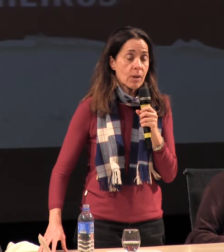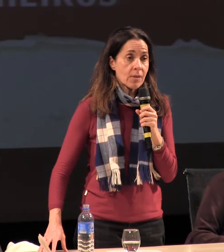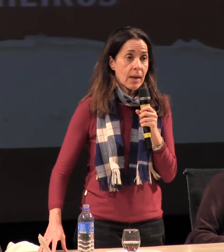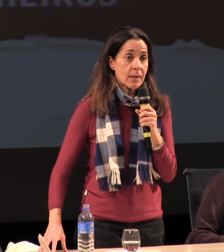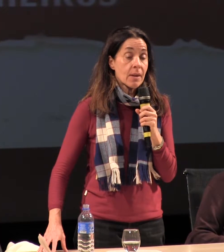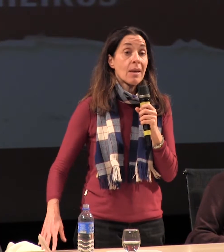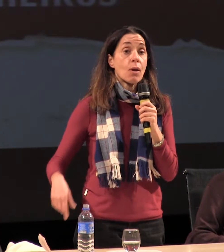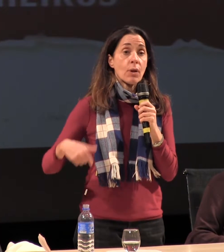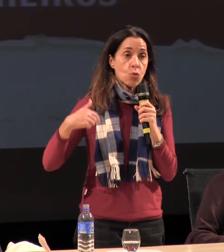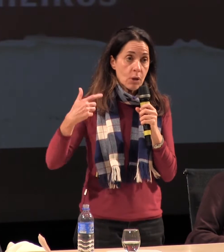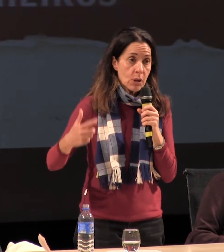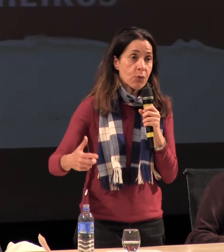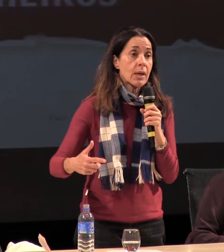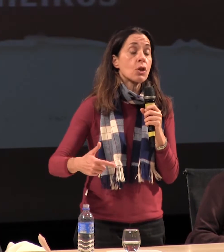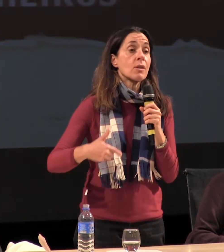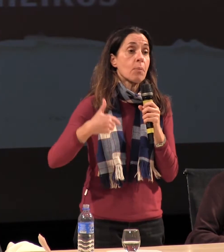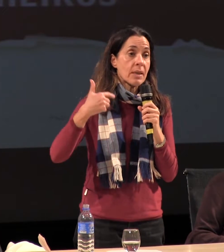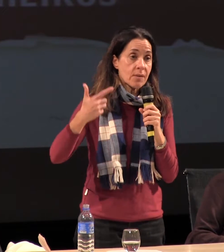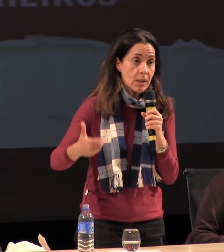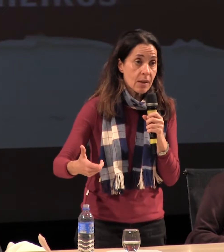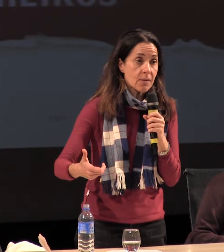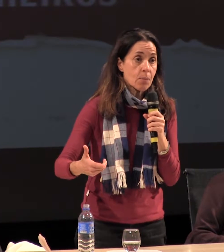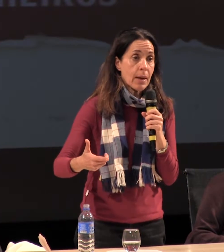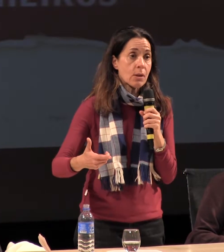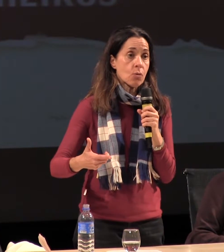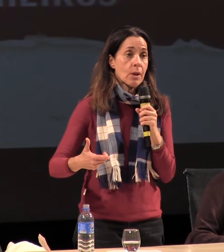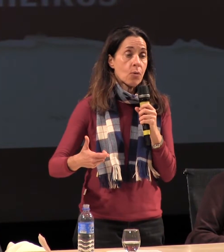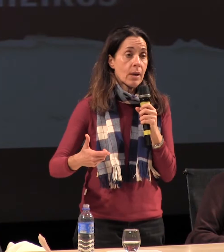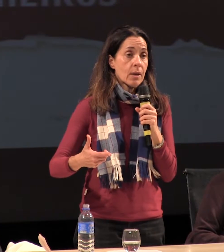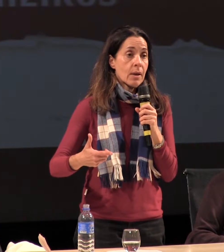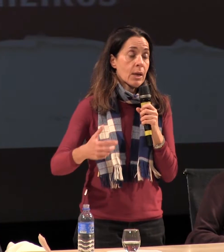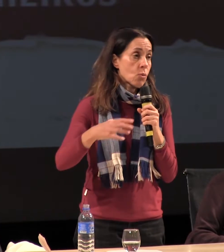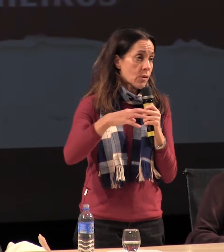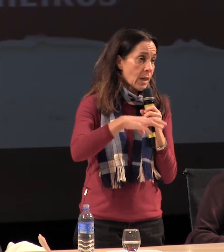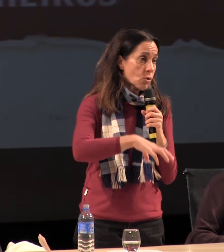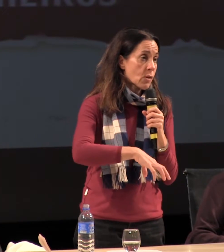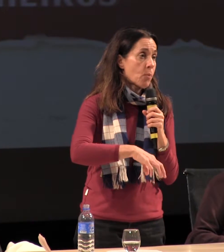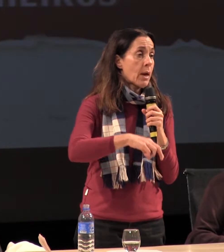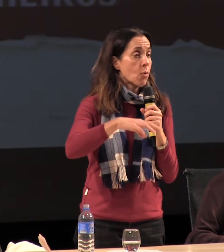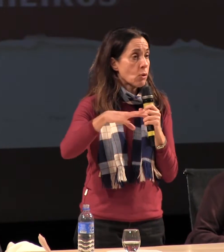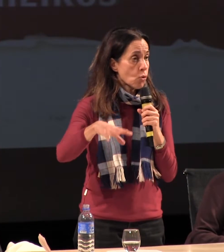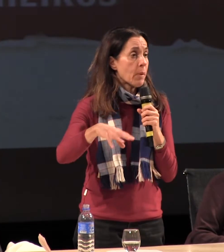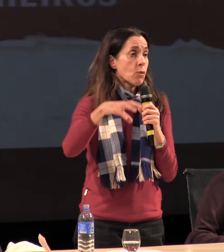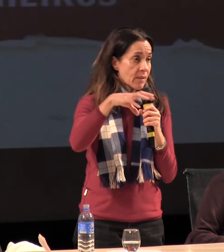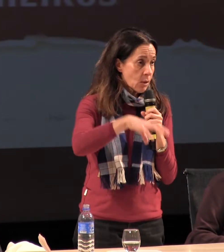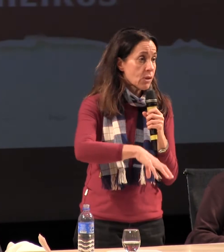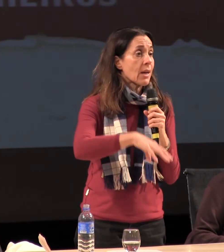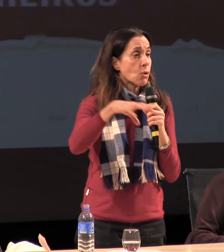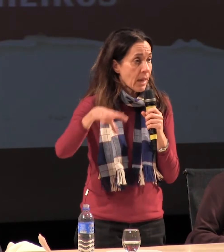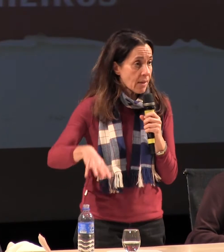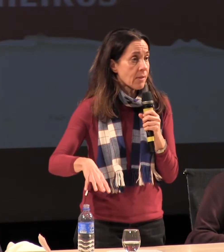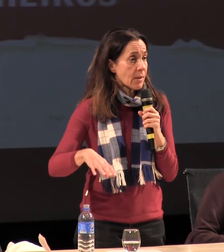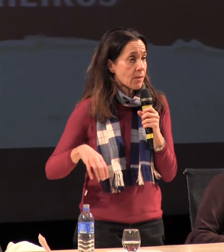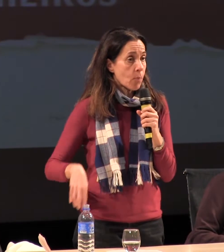da cidade talvez o ano que vem a gente também sinta esse impacto né no estado de são paulo em todo o país mas é